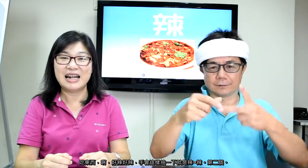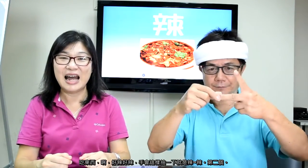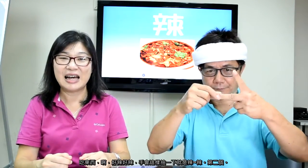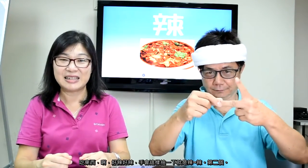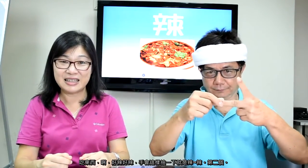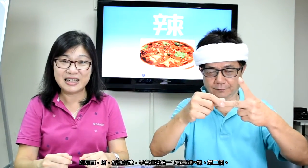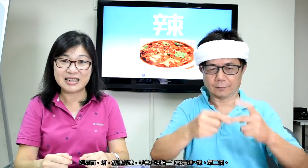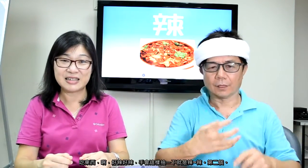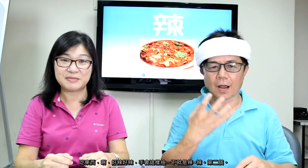辣。第二个